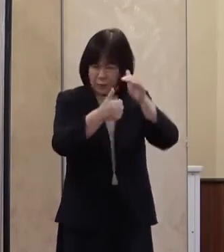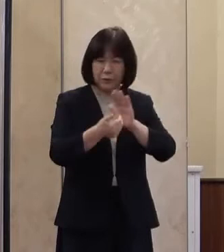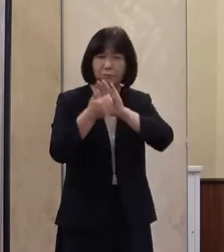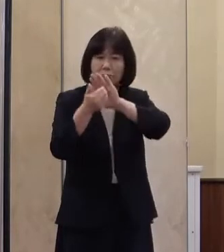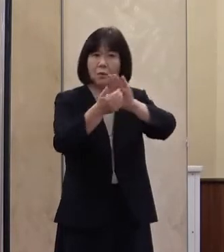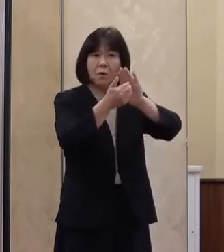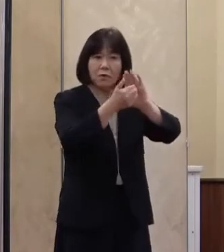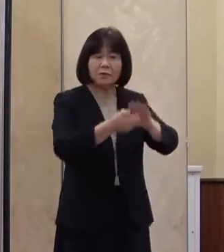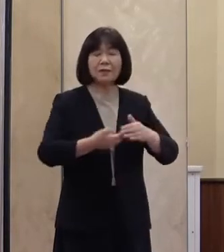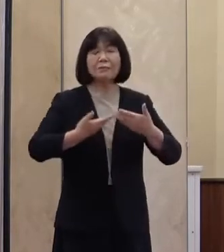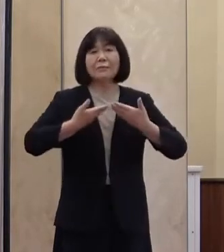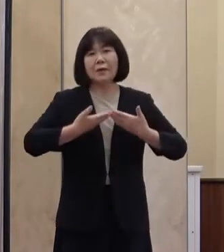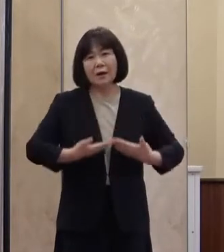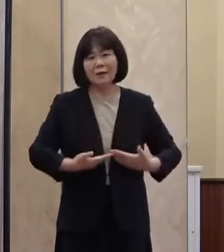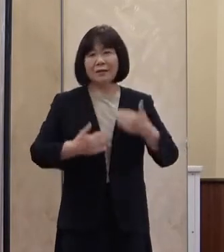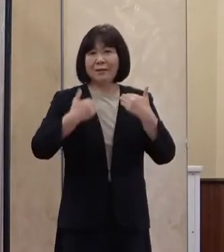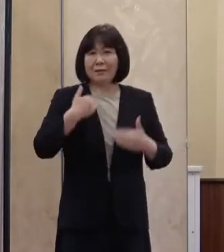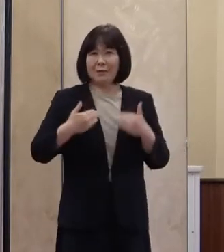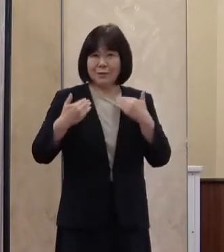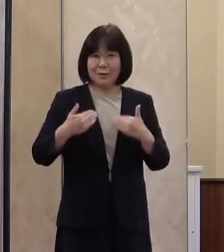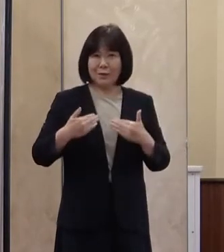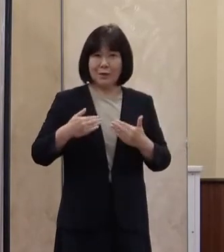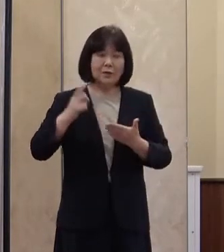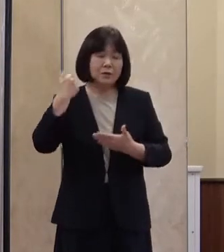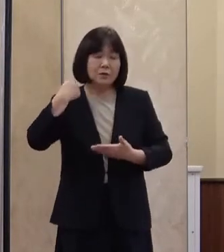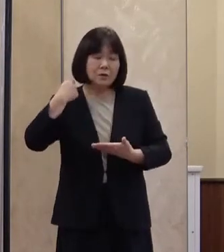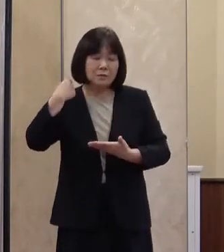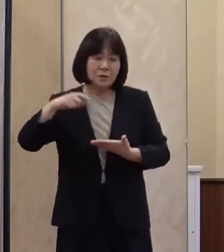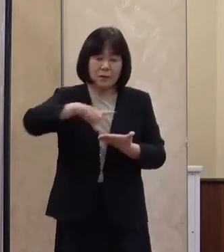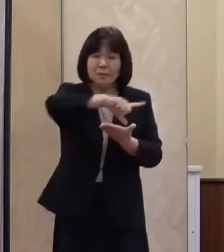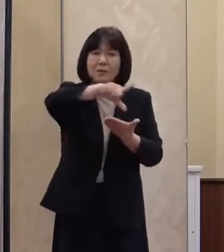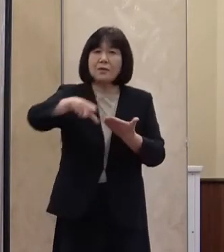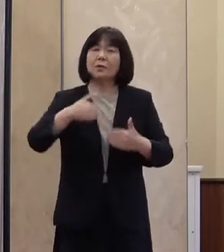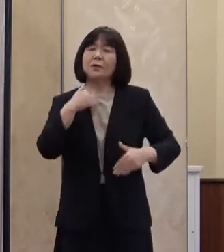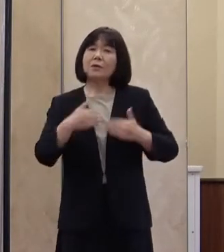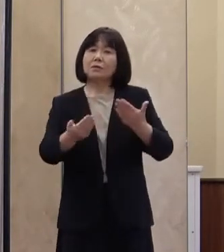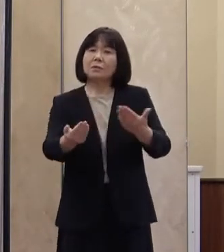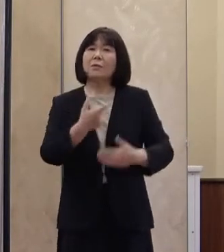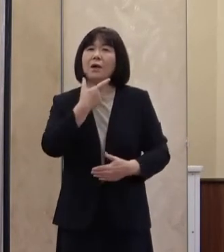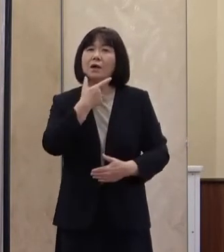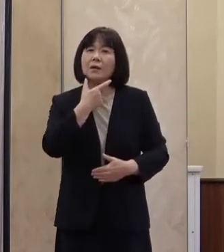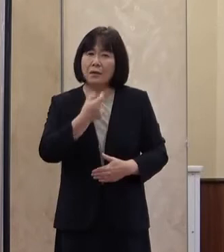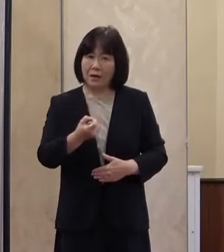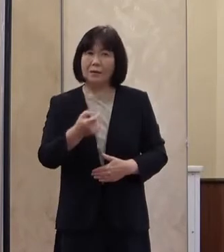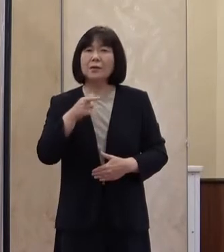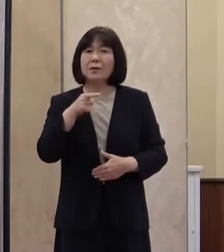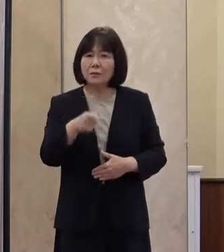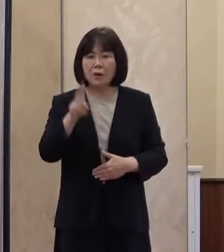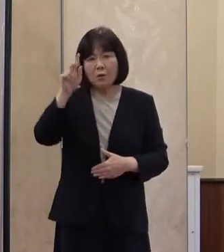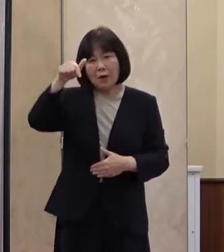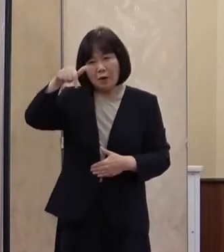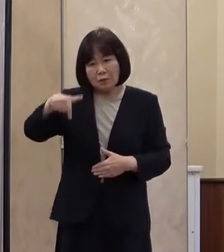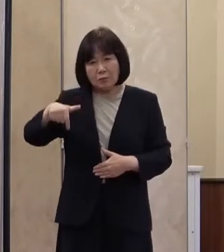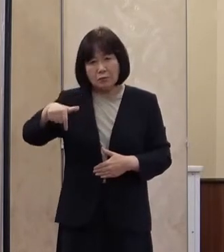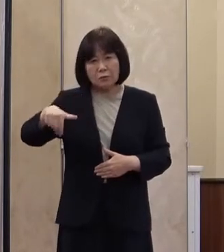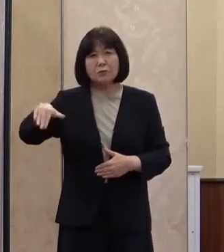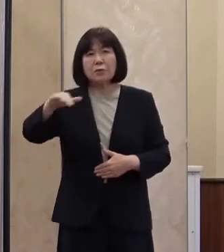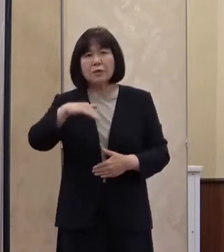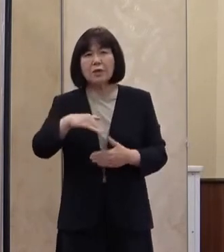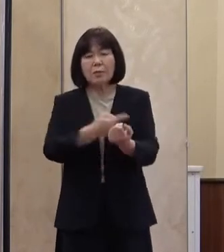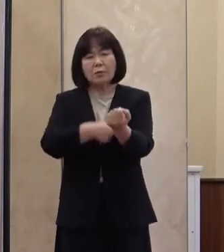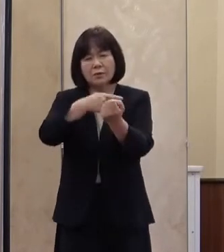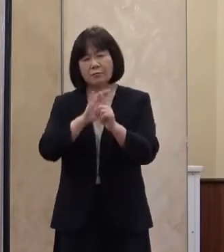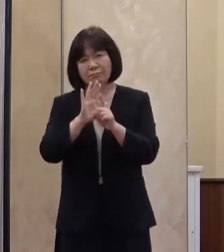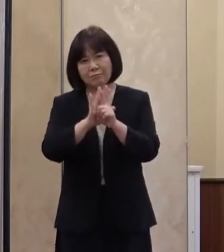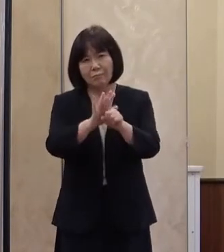で、楽しく南を楽しんでいただくということに大阪府としても力を果た